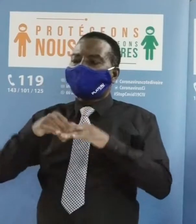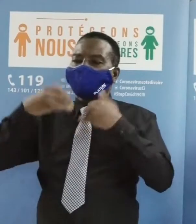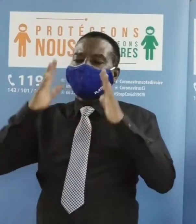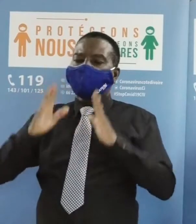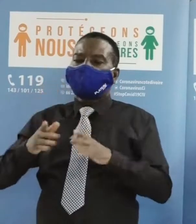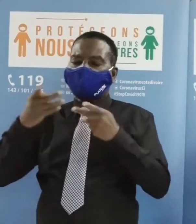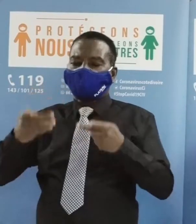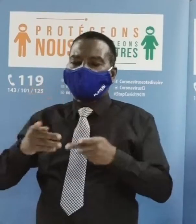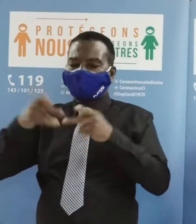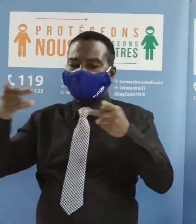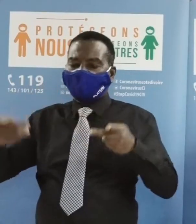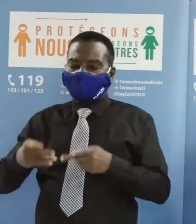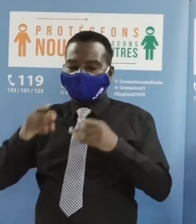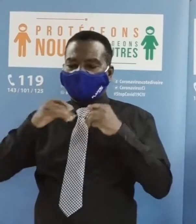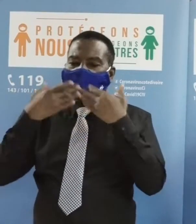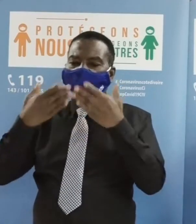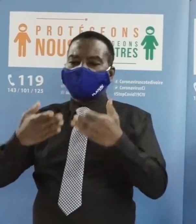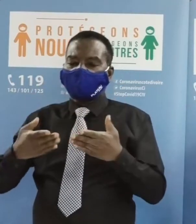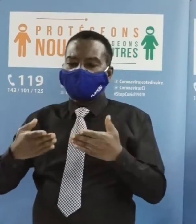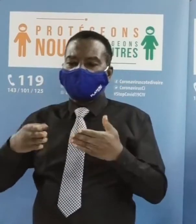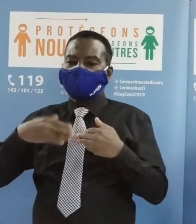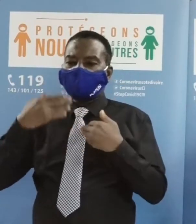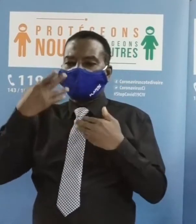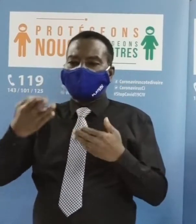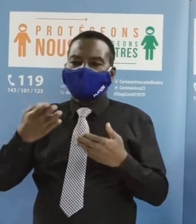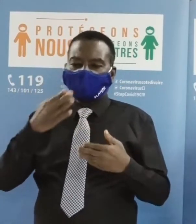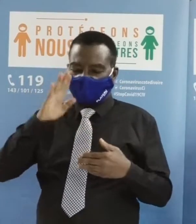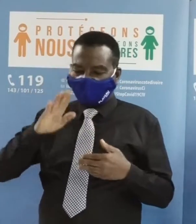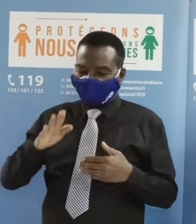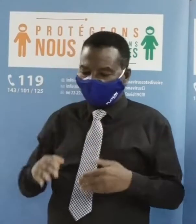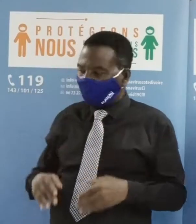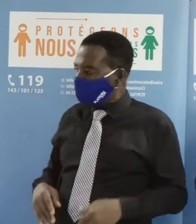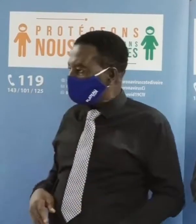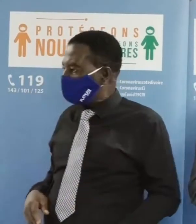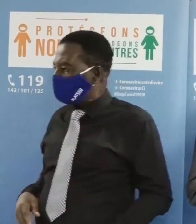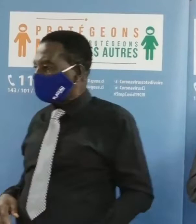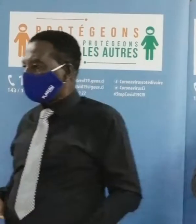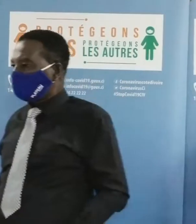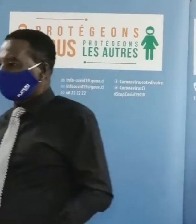ici présents merci de votre présence merci de nous avoir suivis bonsoir